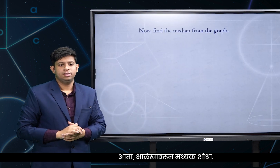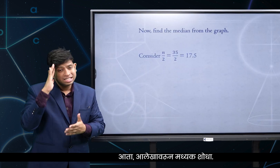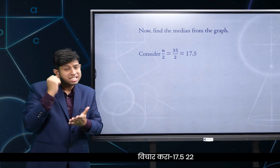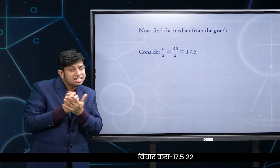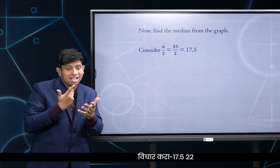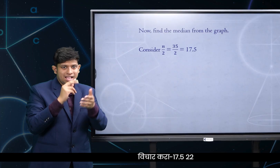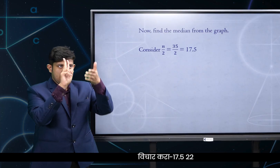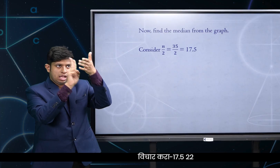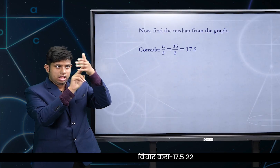विचार करा